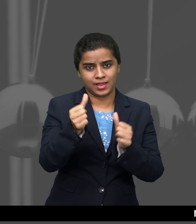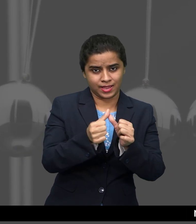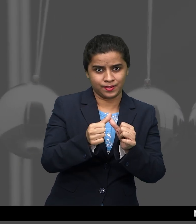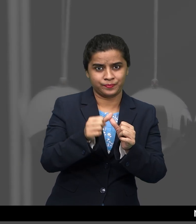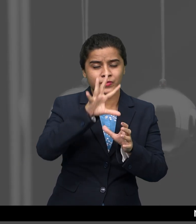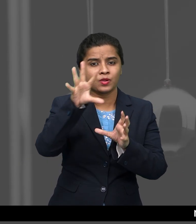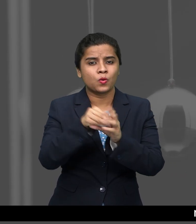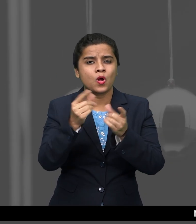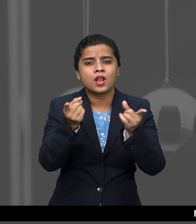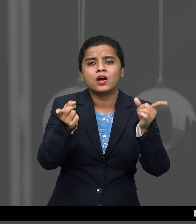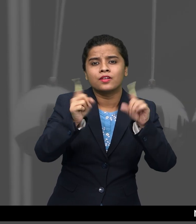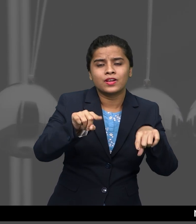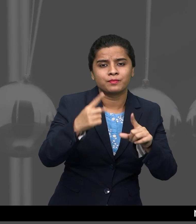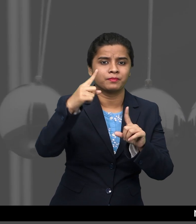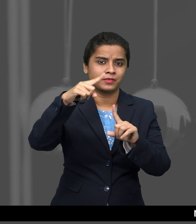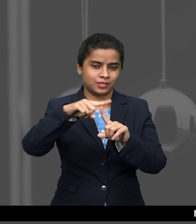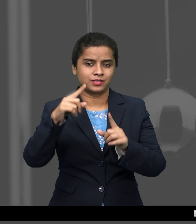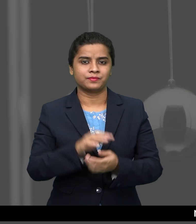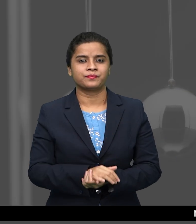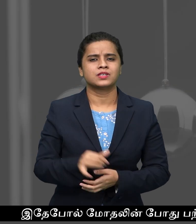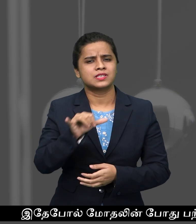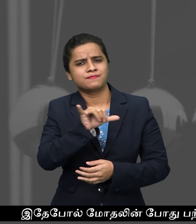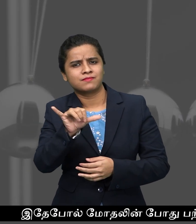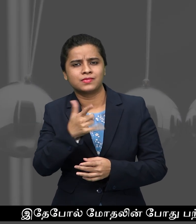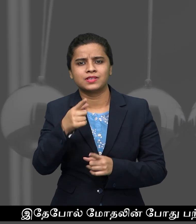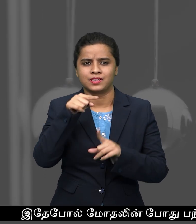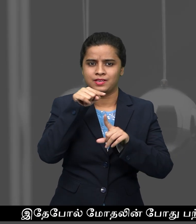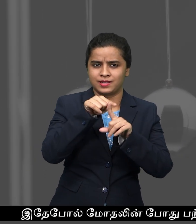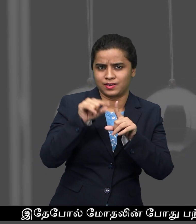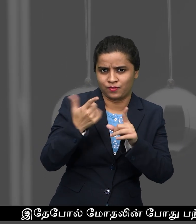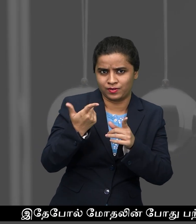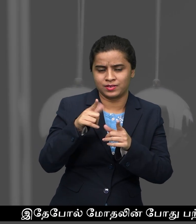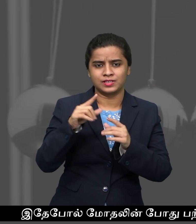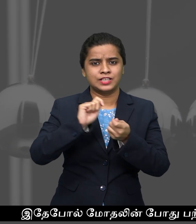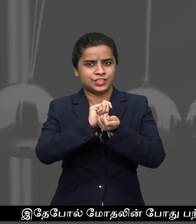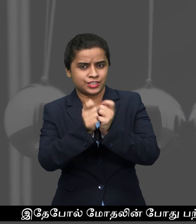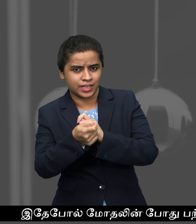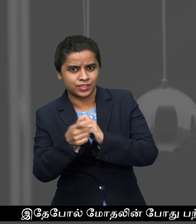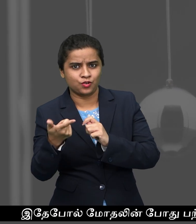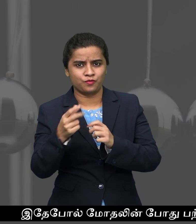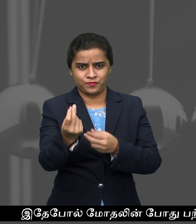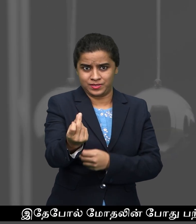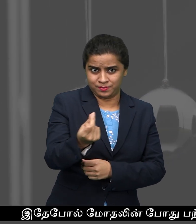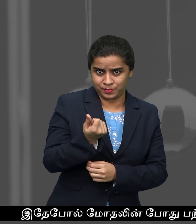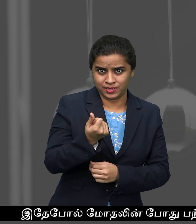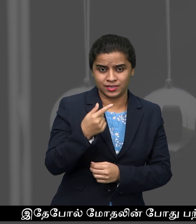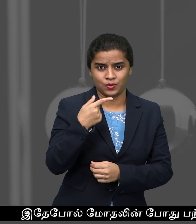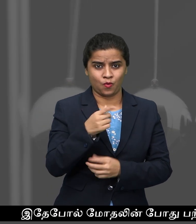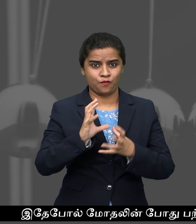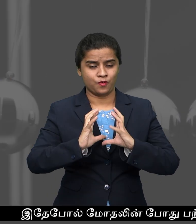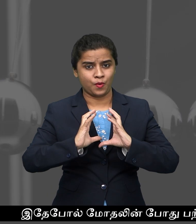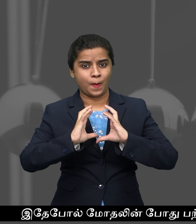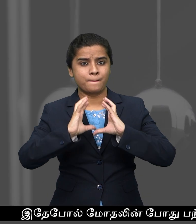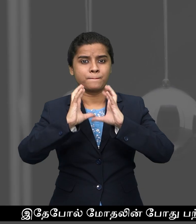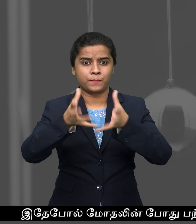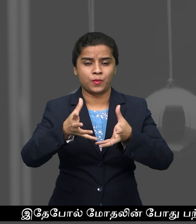a கழித்தல் v கீழ் இலக்க a கீழ்கோடு t. இதேபோல் மோதலின் போது பந்து b வட்ட அடைப்புக்குறிக்குள்